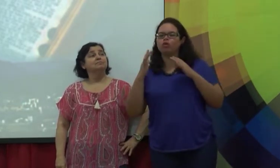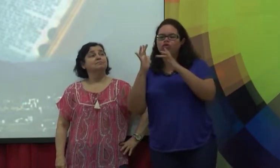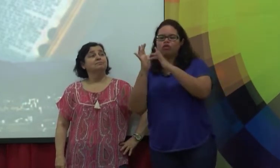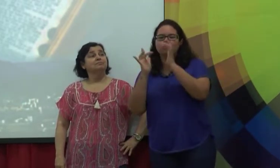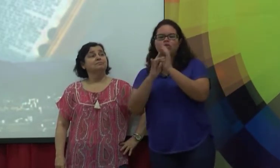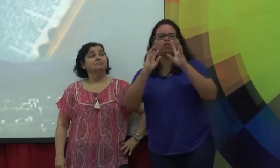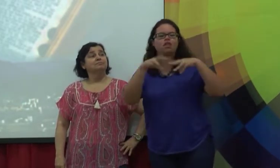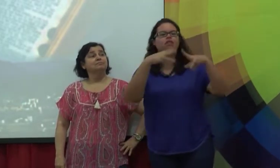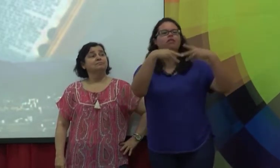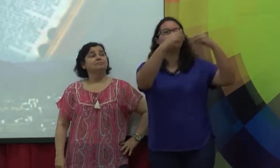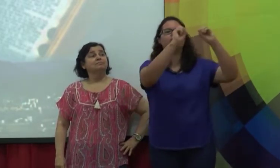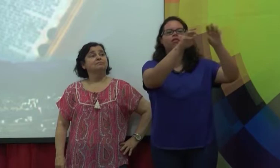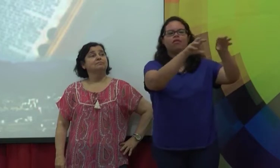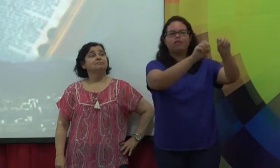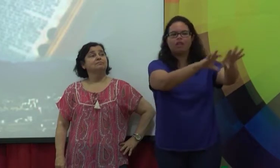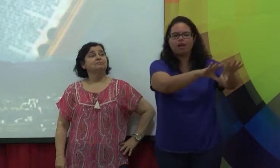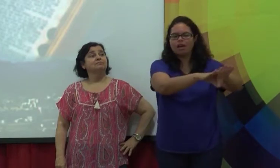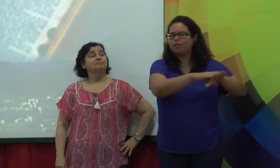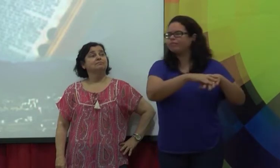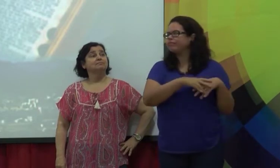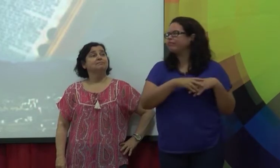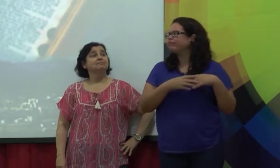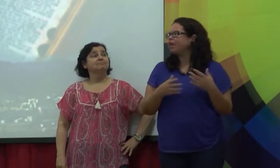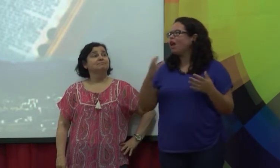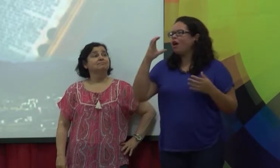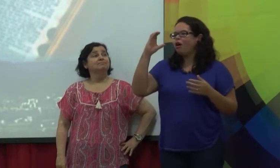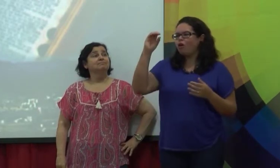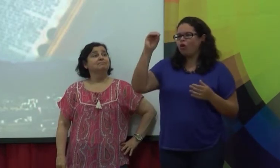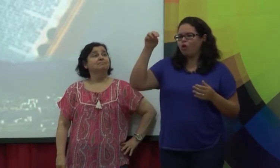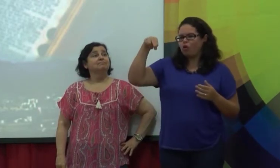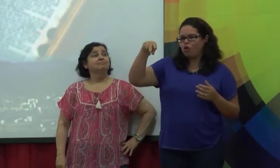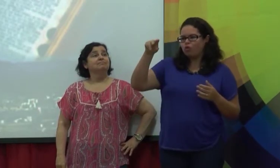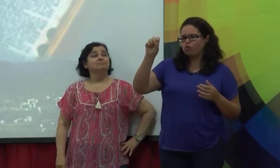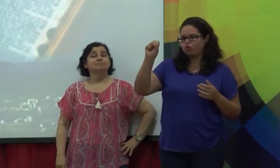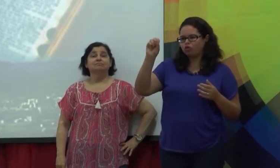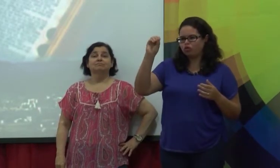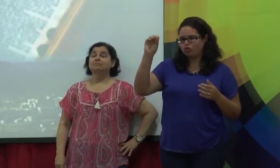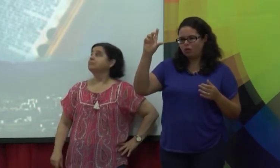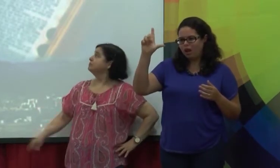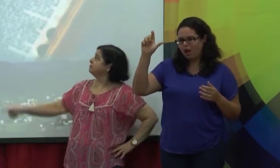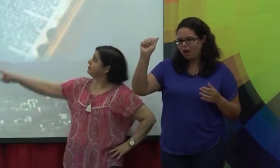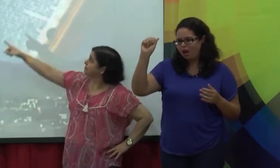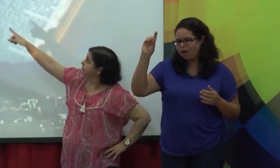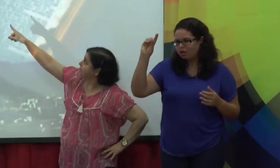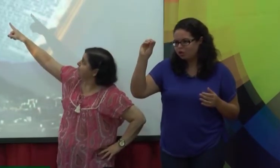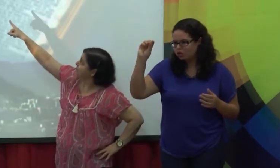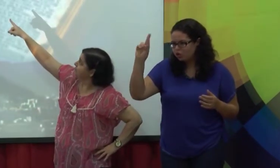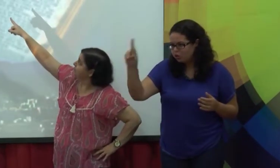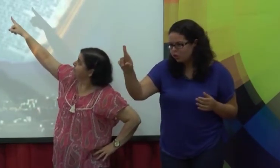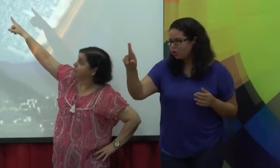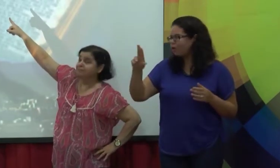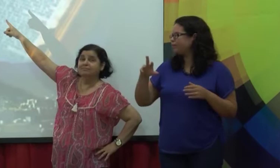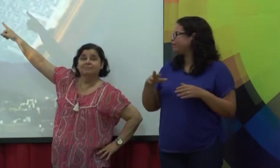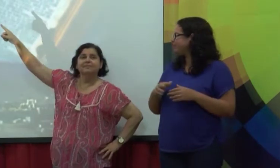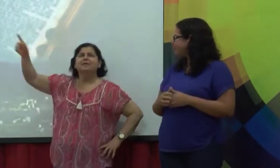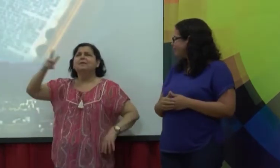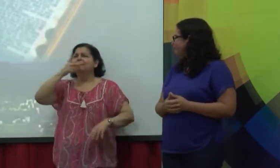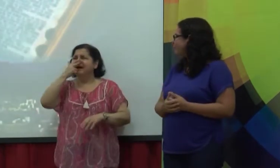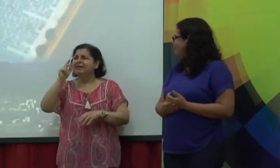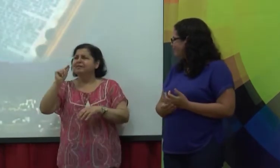forma, mostrando que o futuro seria um presente para todos. Então ele nos ofereceu